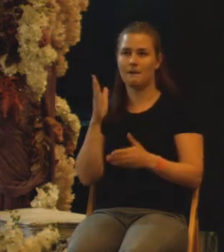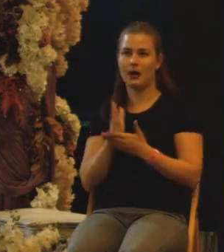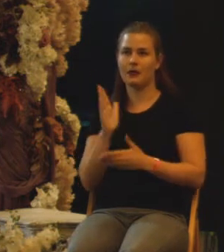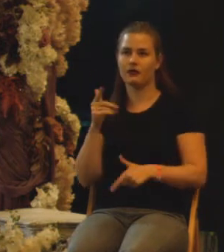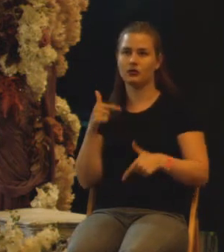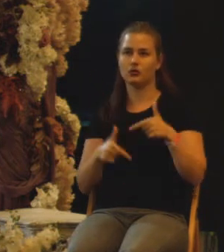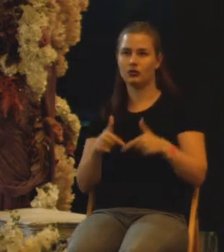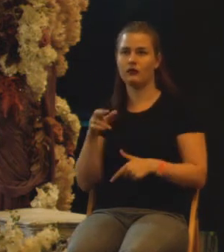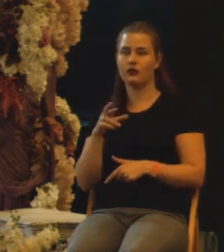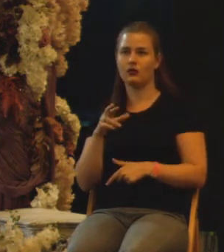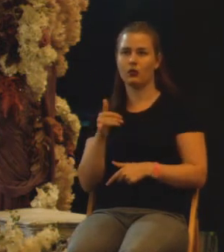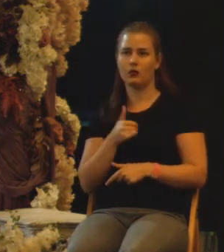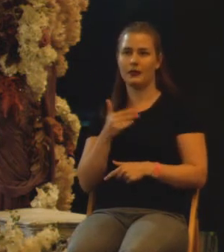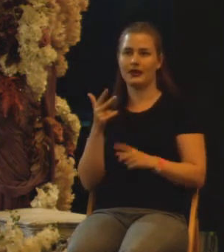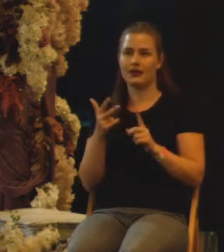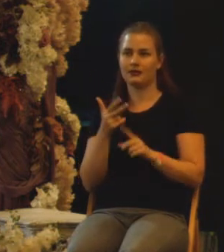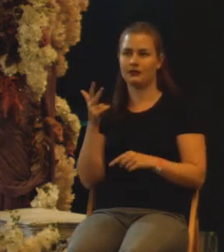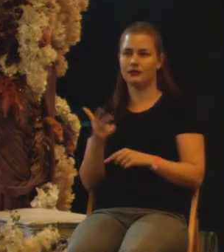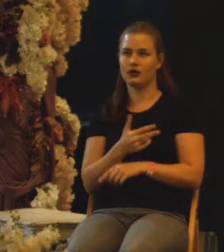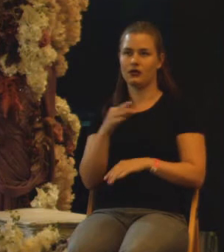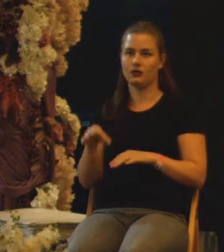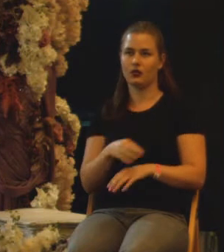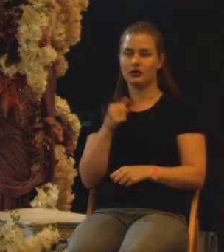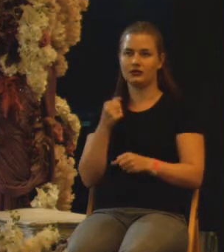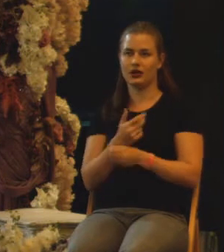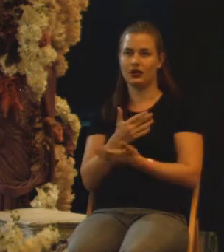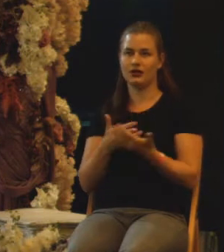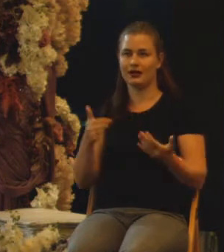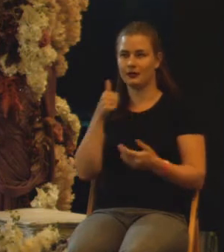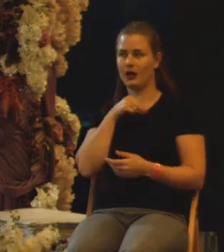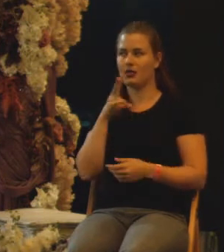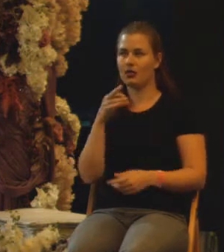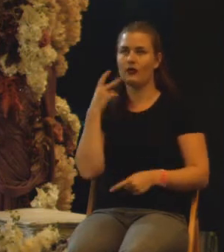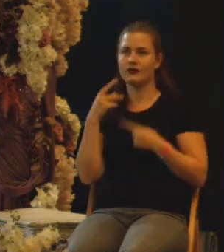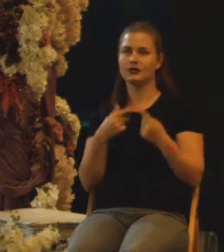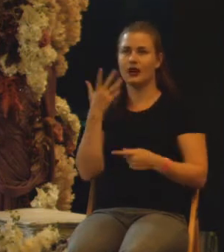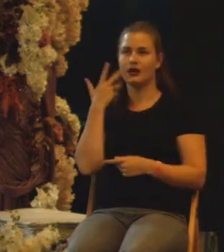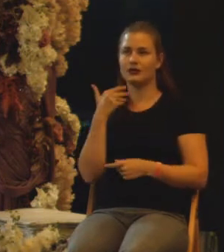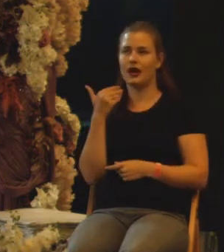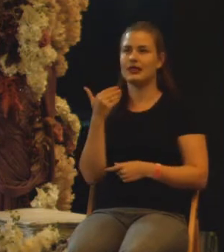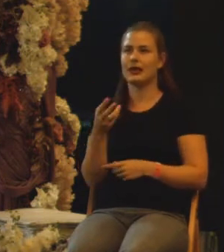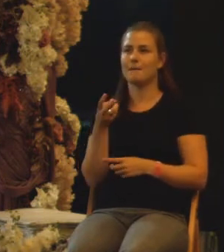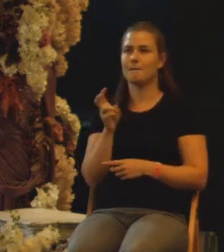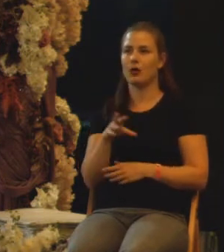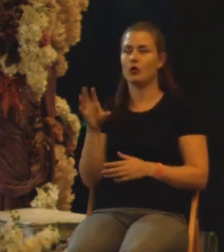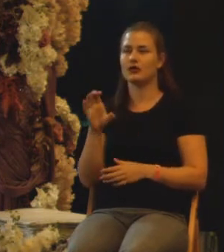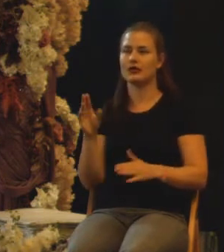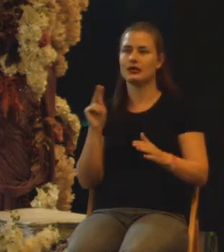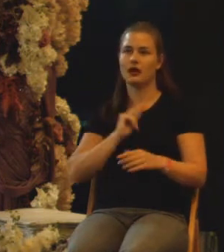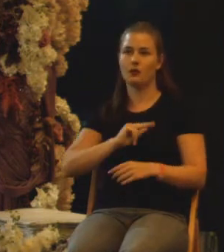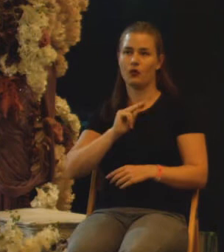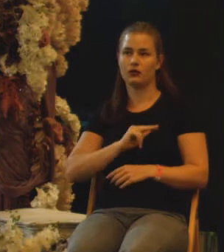туфлях. У меня третий муж, я делала разные эксперименты, но всегда, когда ты приходишь с работы,